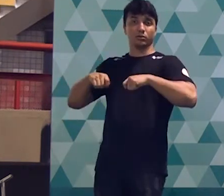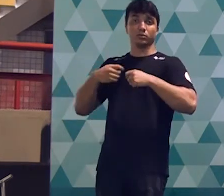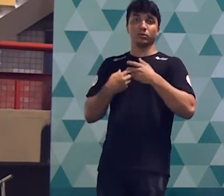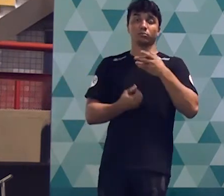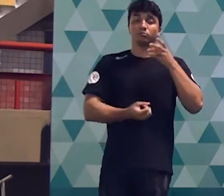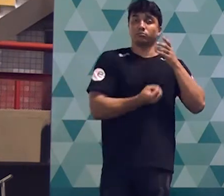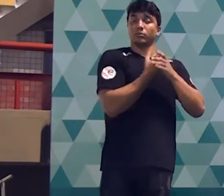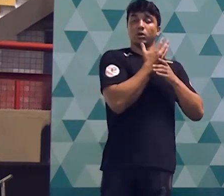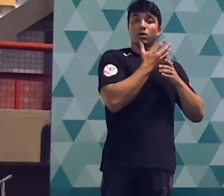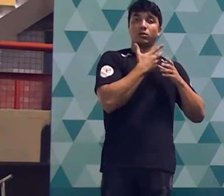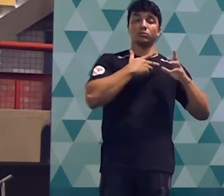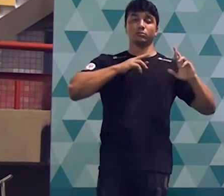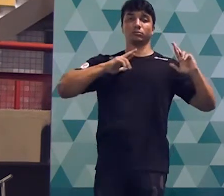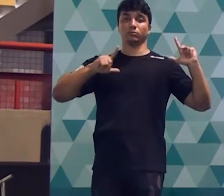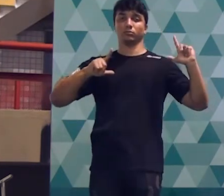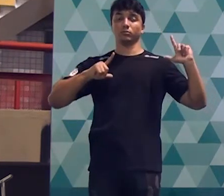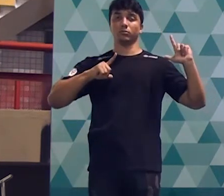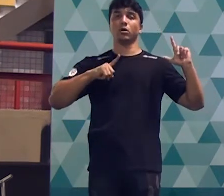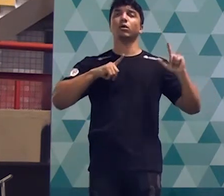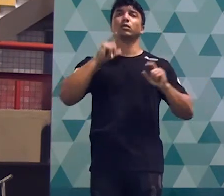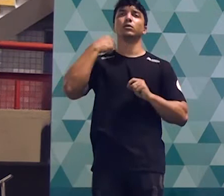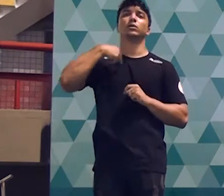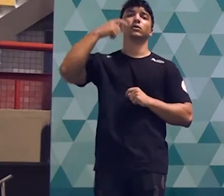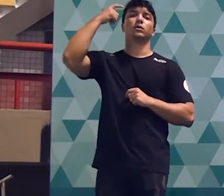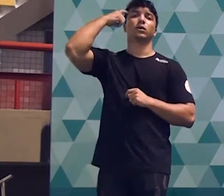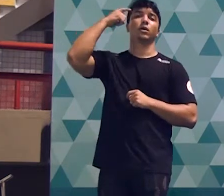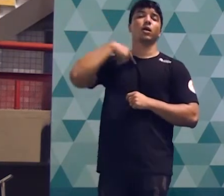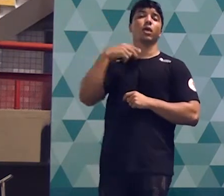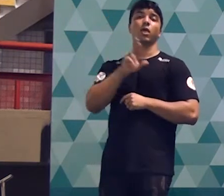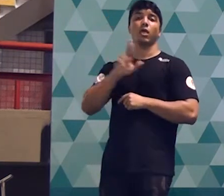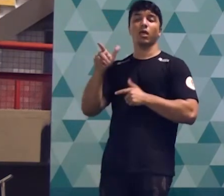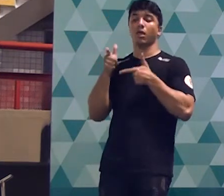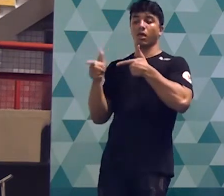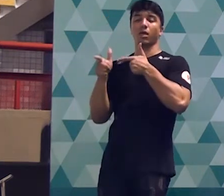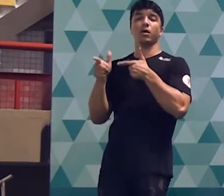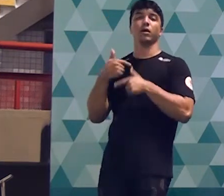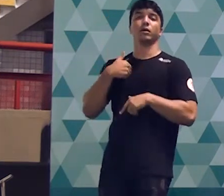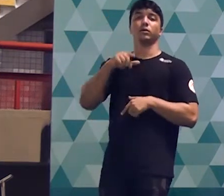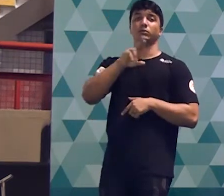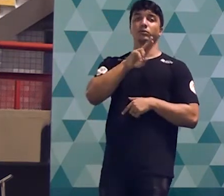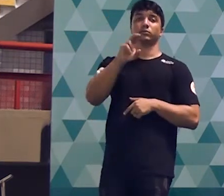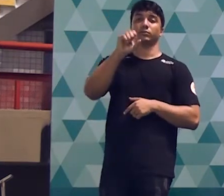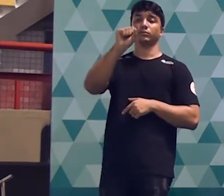foi criado. Que é o que a gente chama de